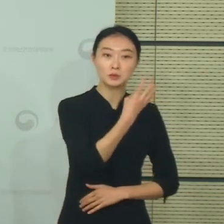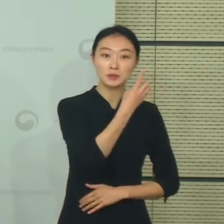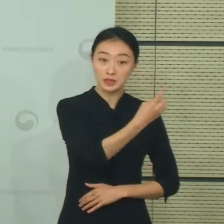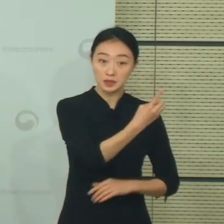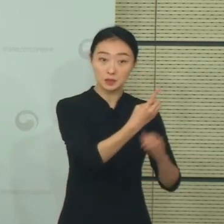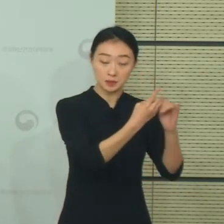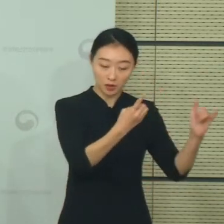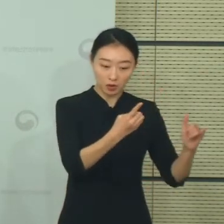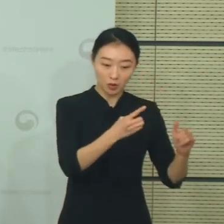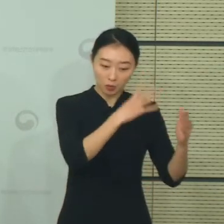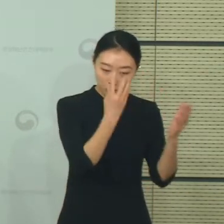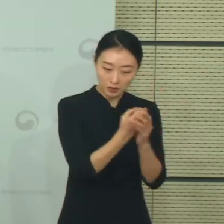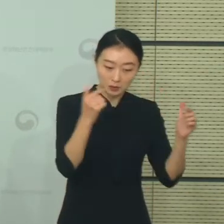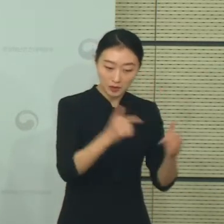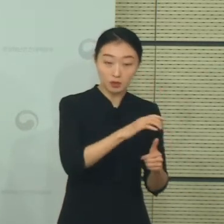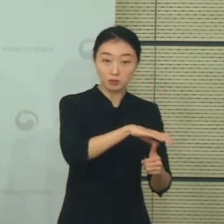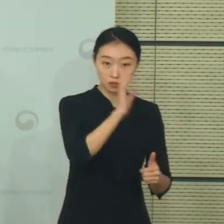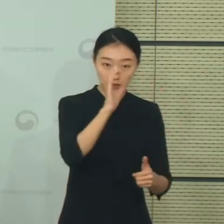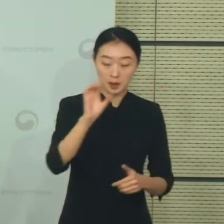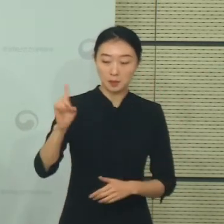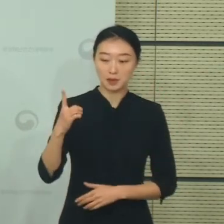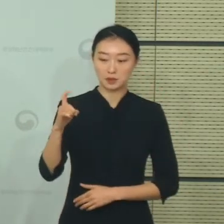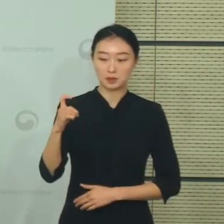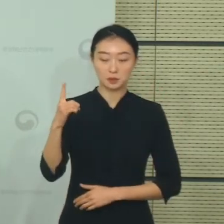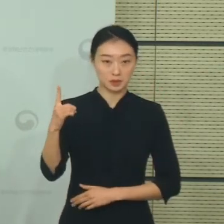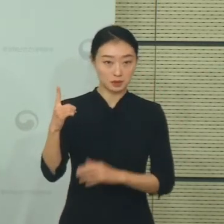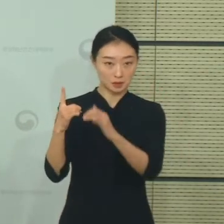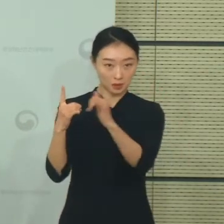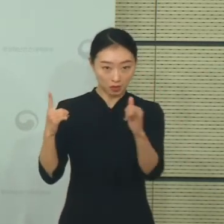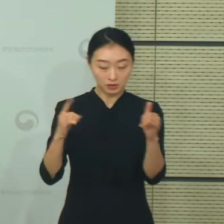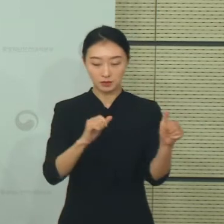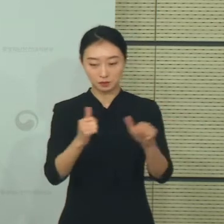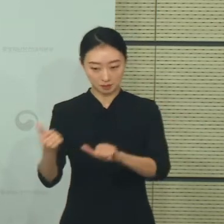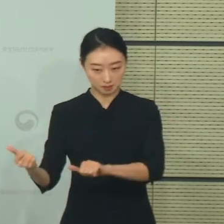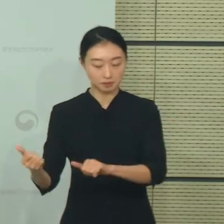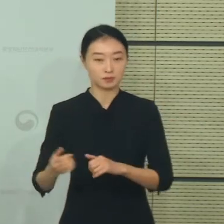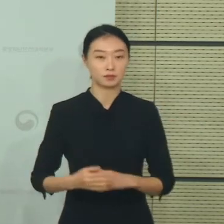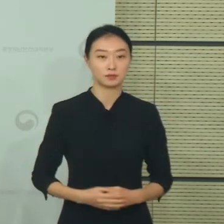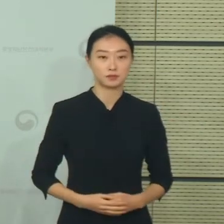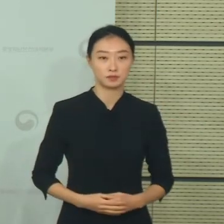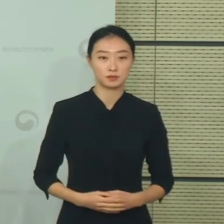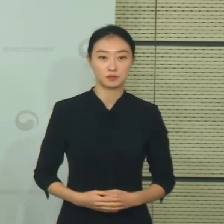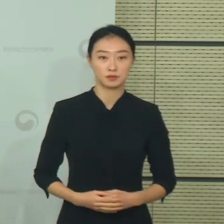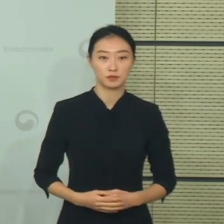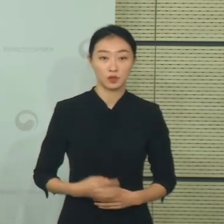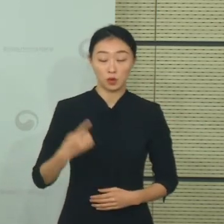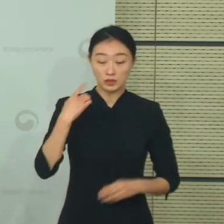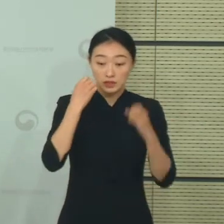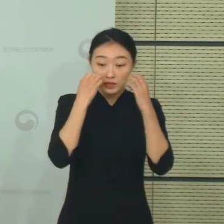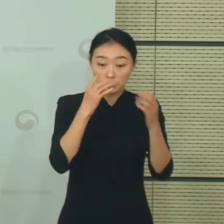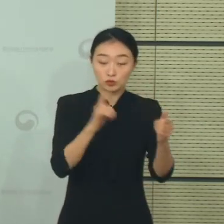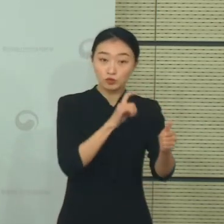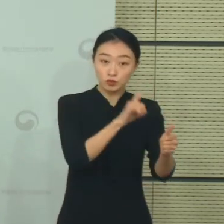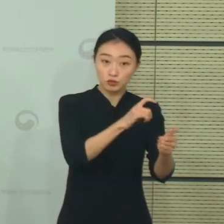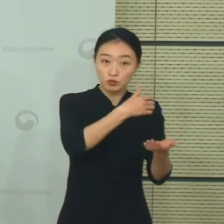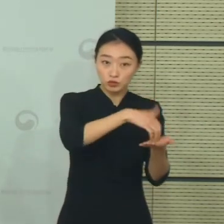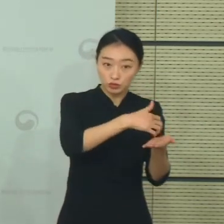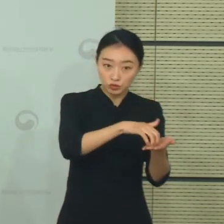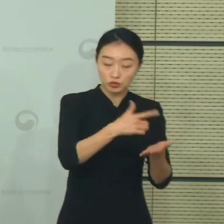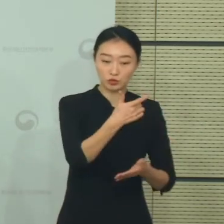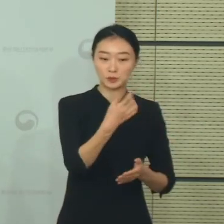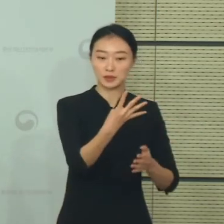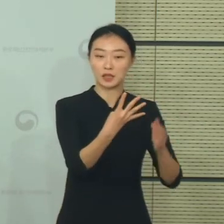격리 해제되었고 111명이 사망하였습니다. 어제 신규 확진자는